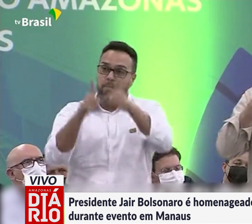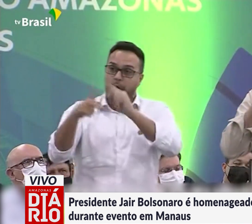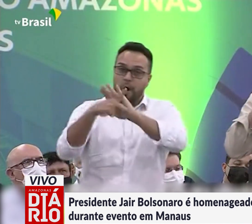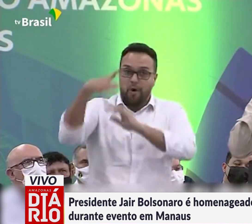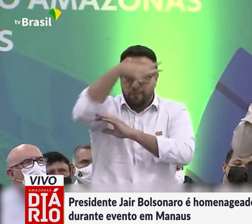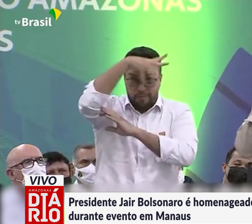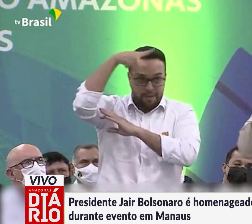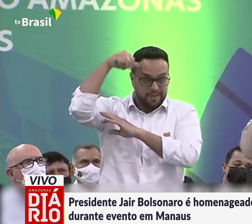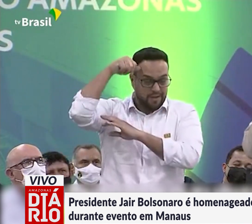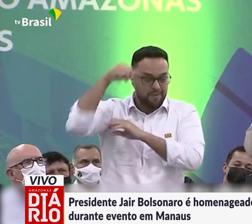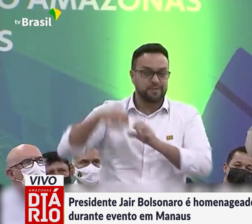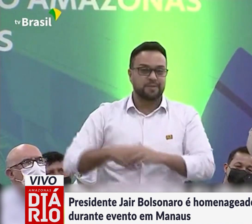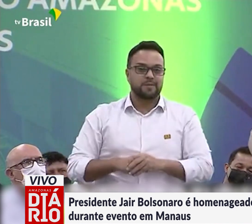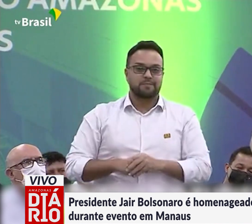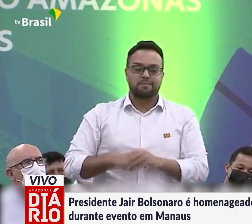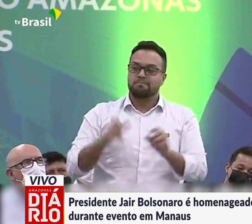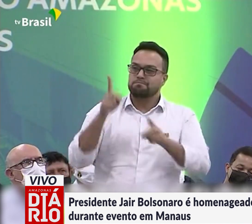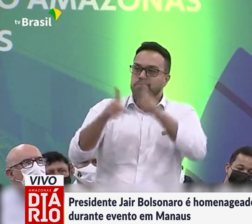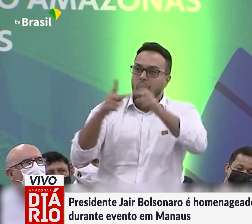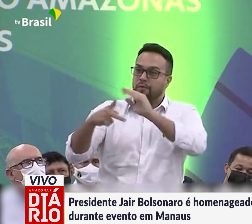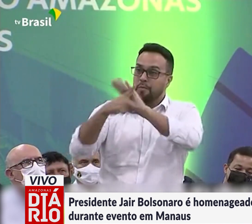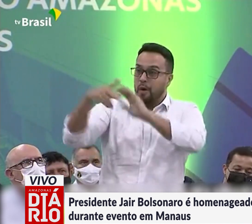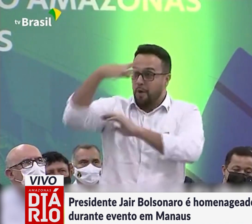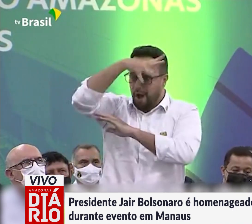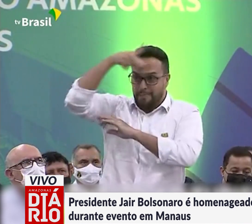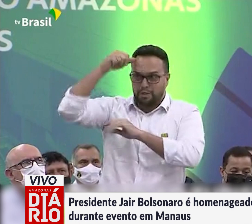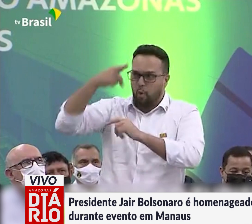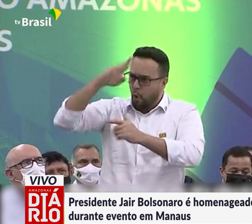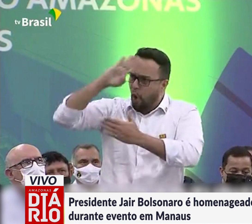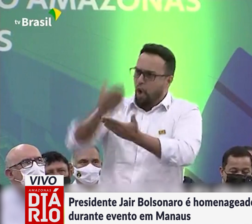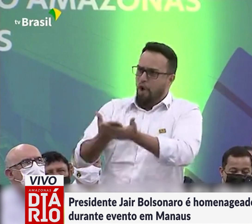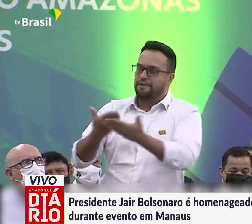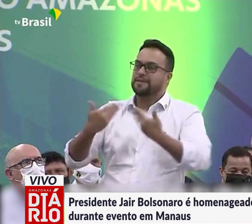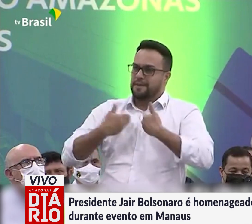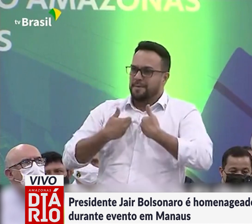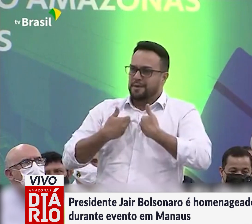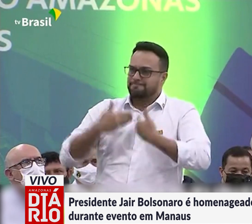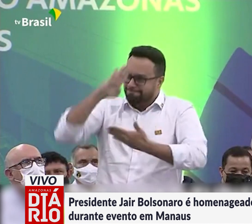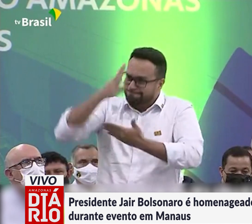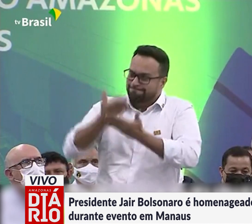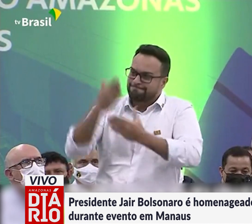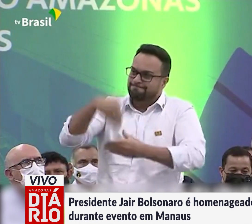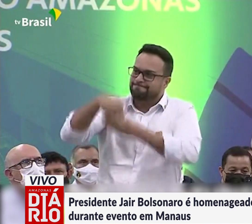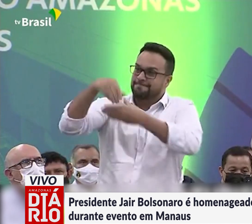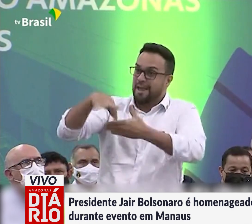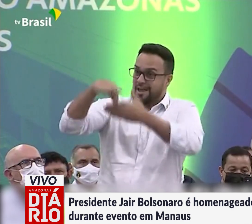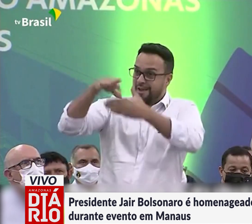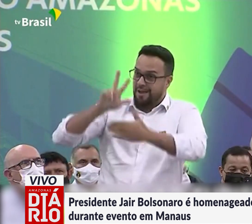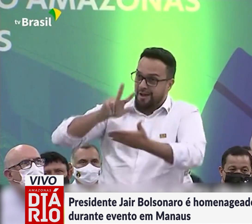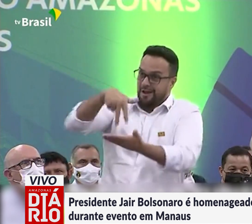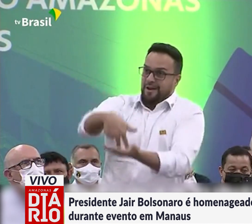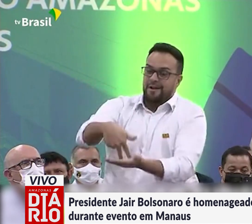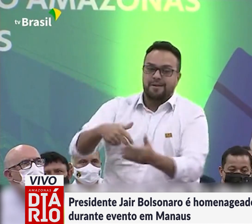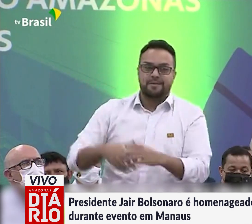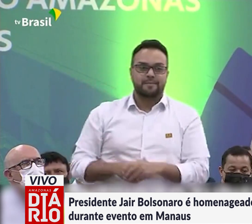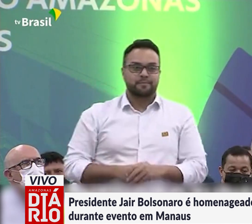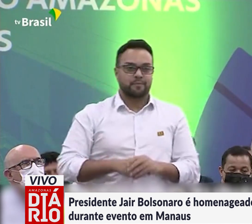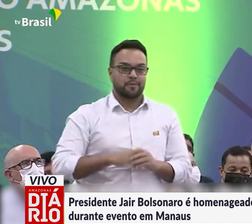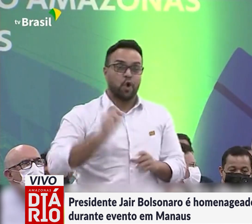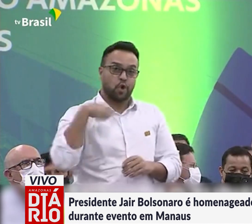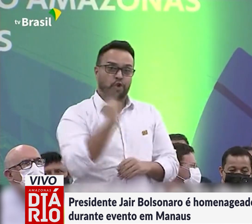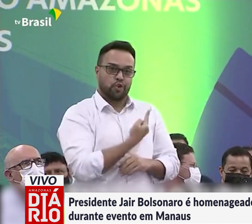Manaus, povo do Amazonas, pela confiança em mim depositada. Fizemos a